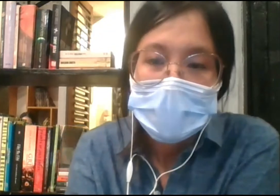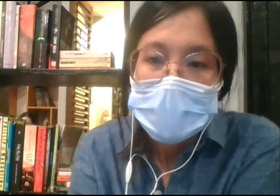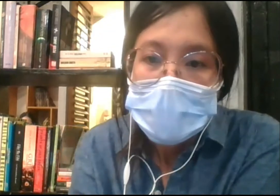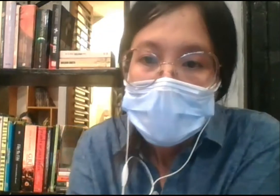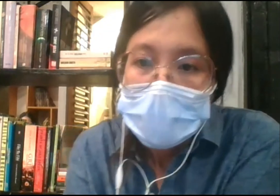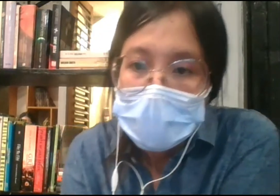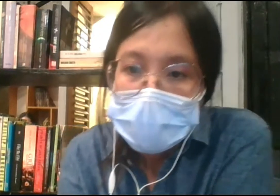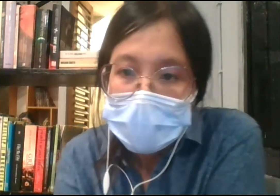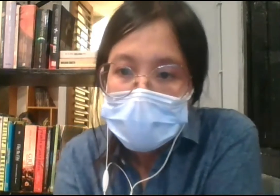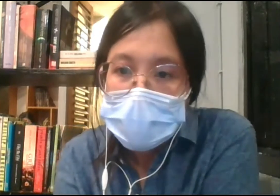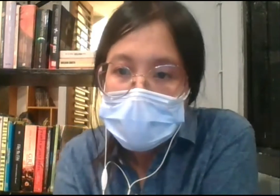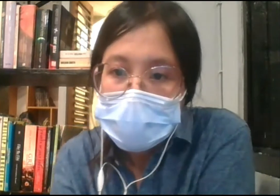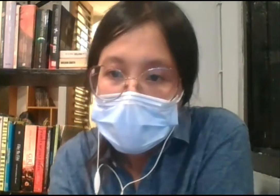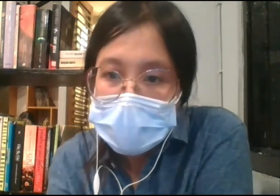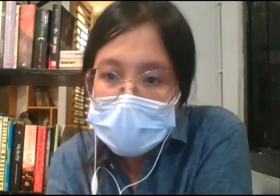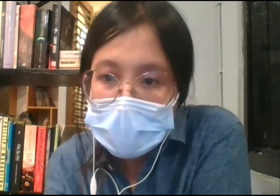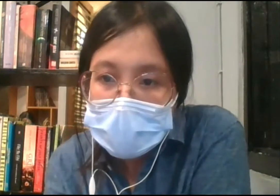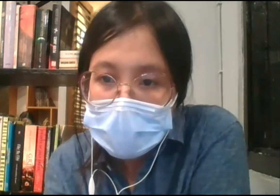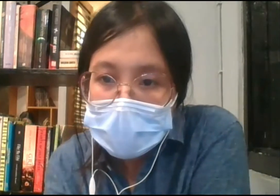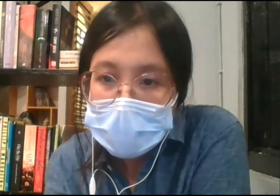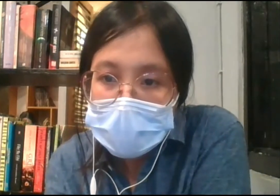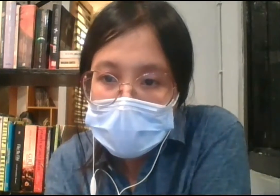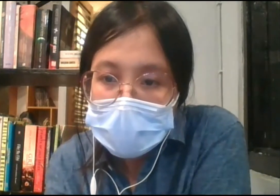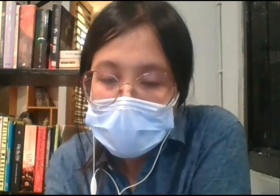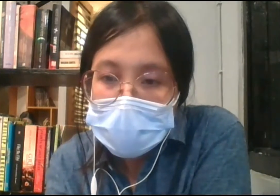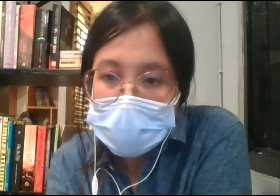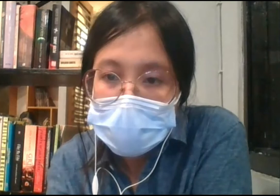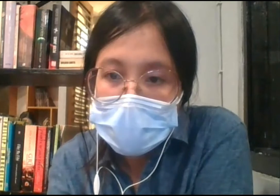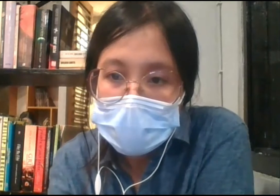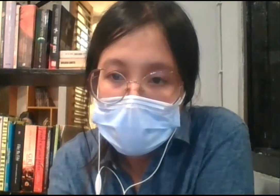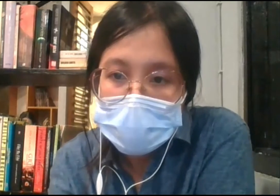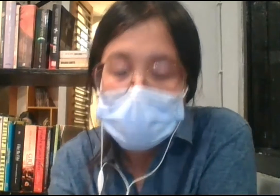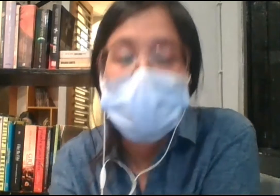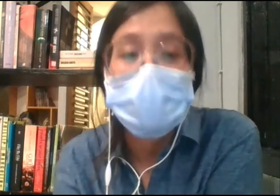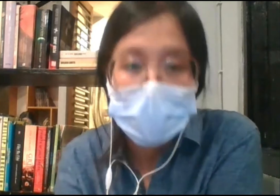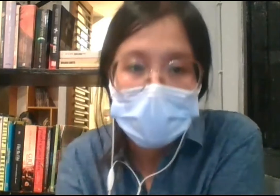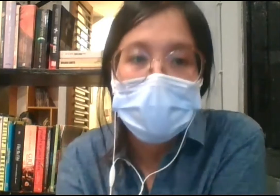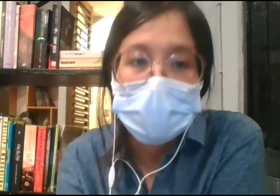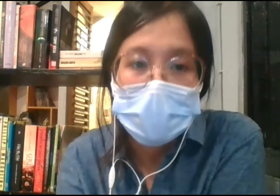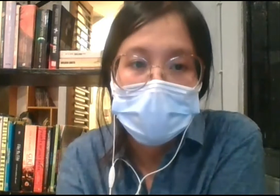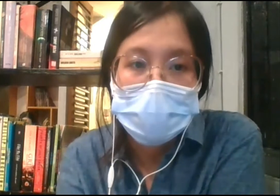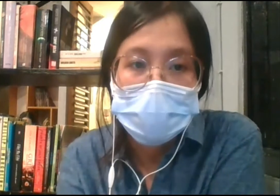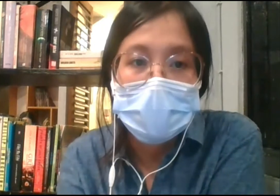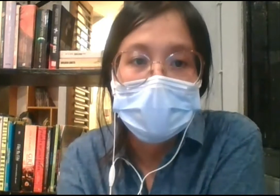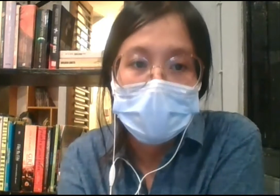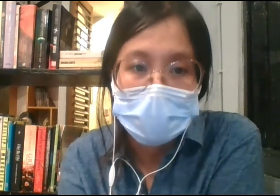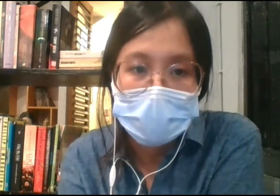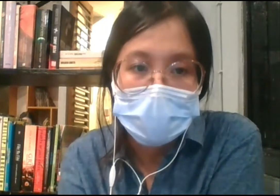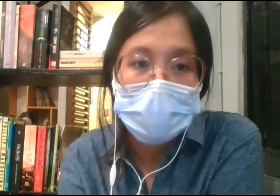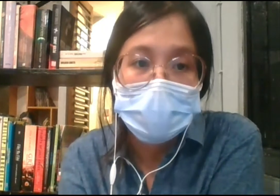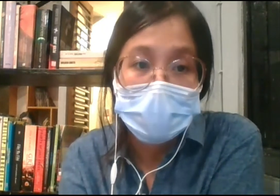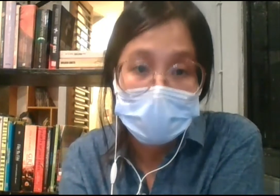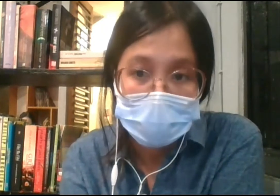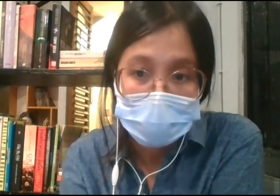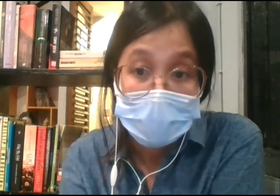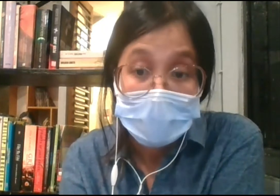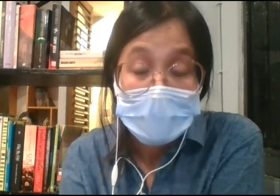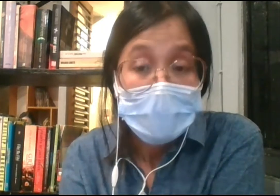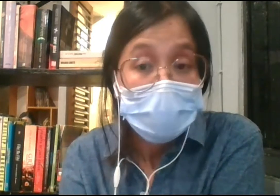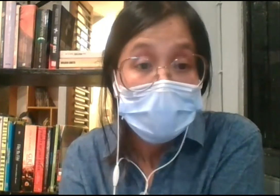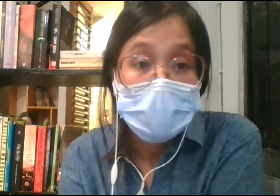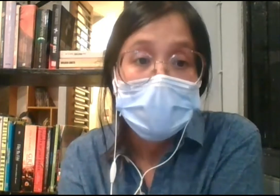Kerta. Apakah tulisan feature mesti berkaitan dengan human interest? Kebanyakan begitu, rata-rata yang saya